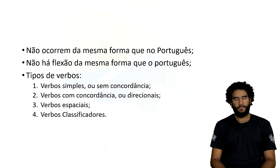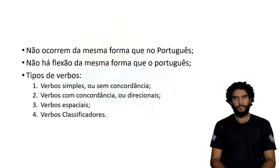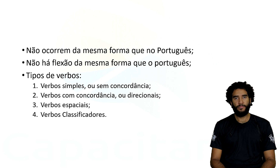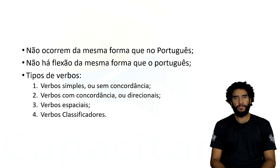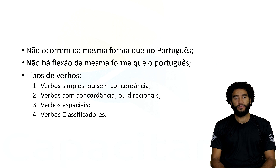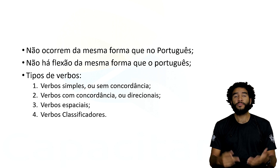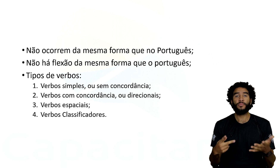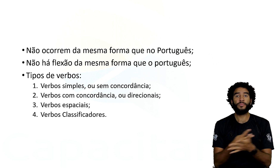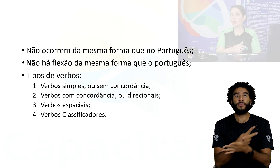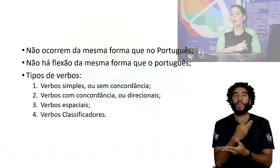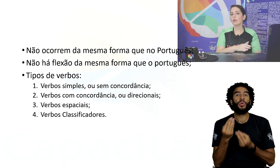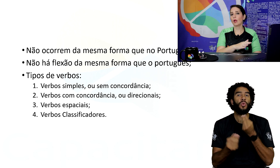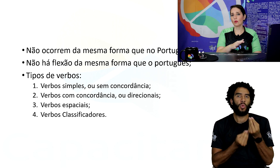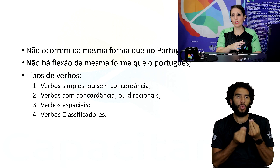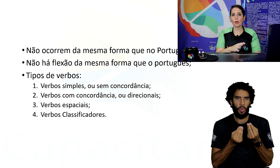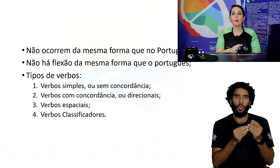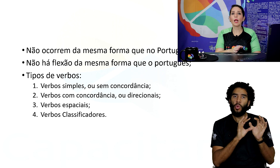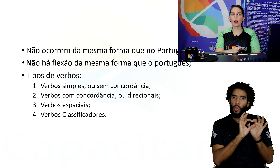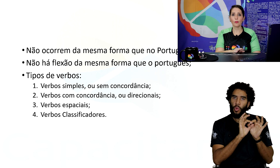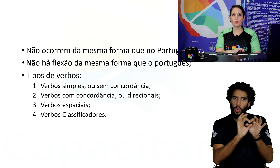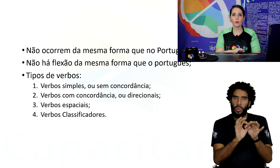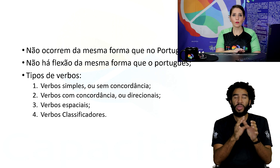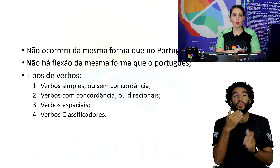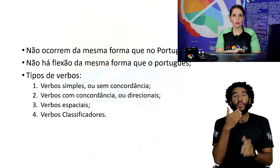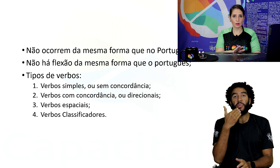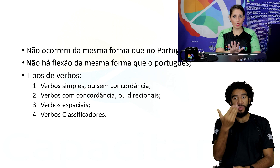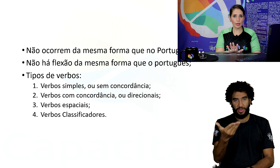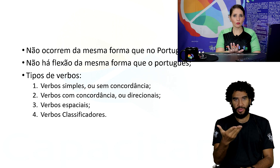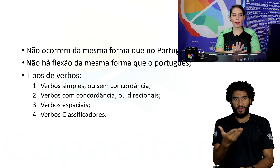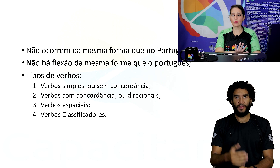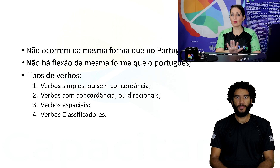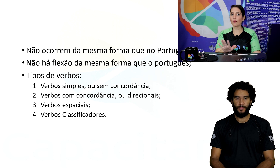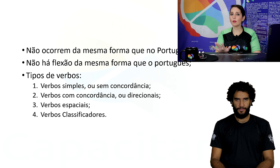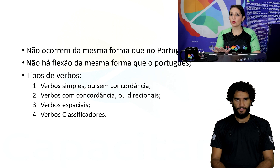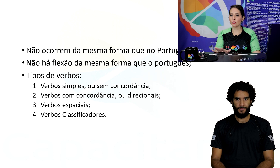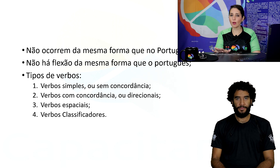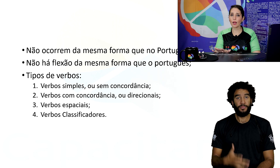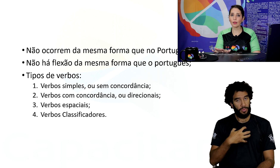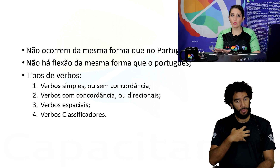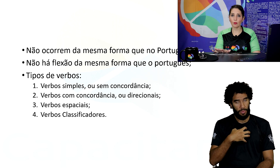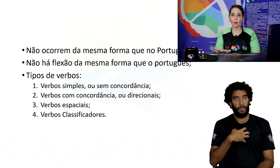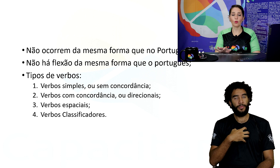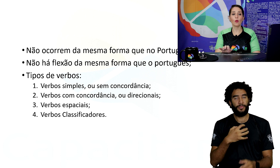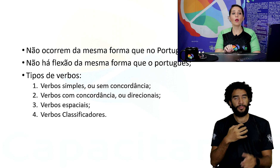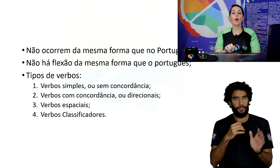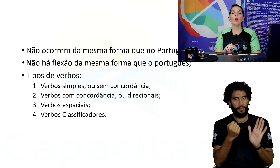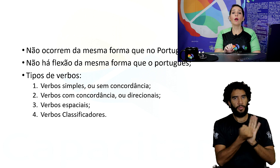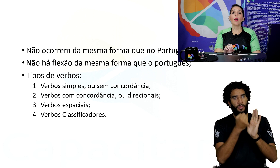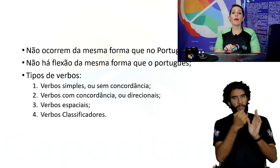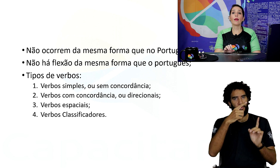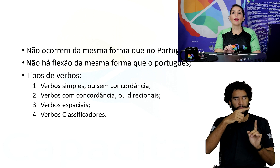se o contexto não determinar. Certo? Essa é a forma da gente marcar tempo.